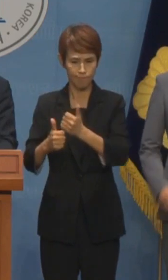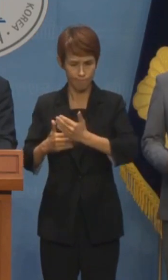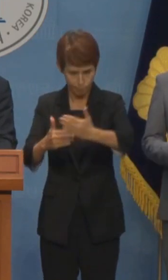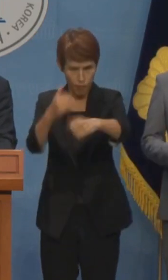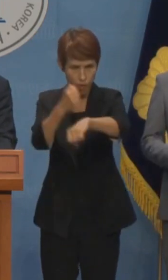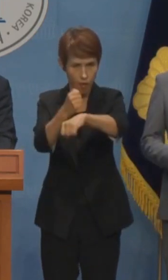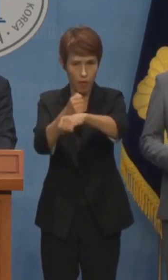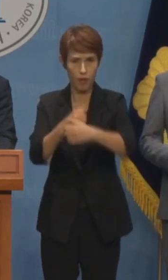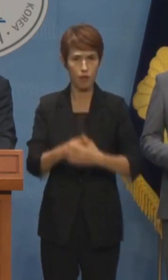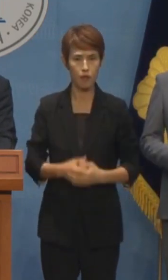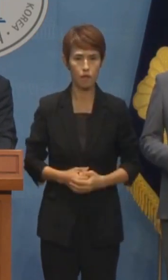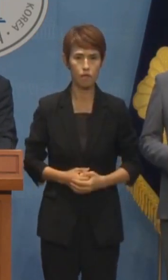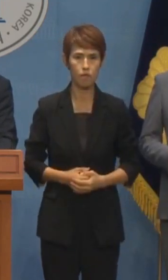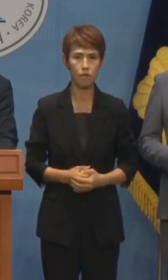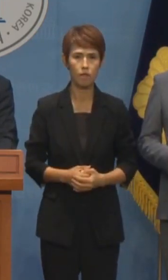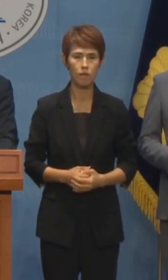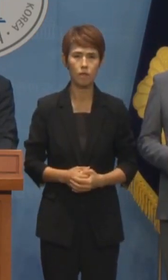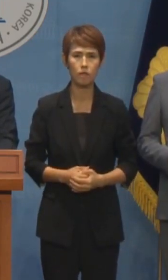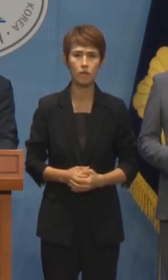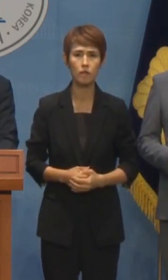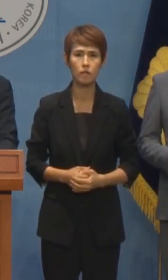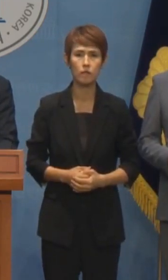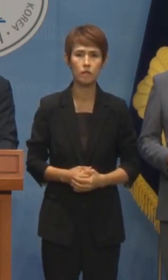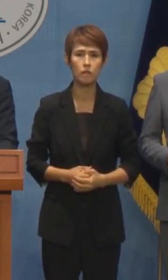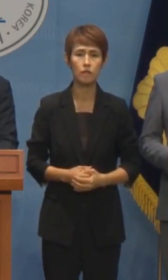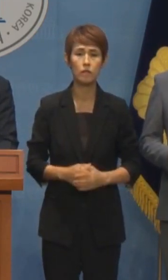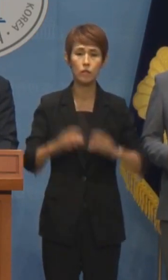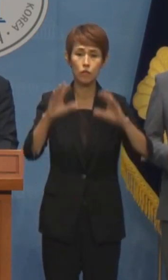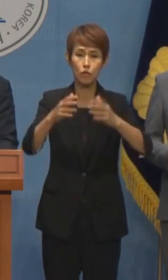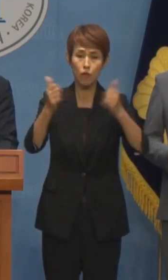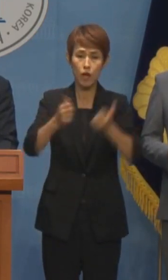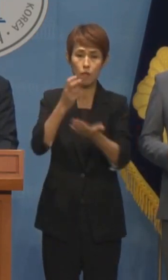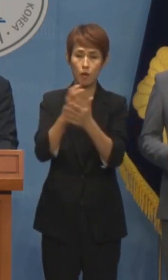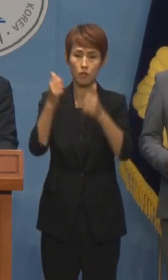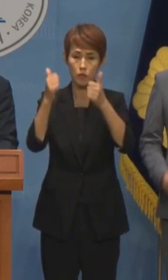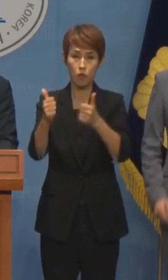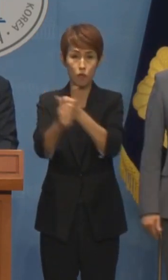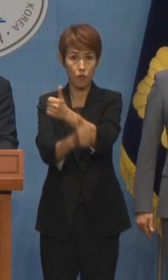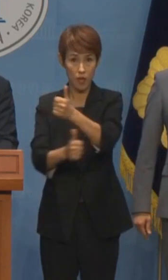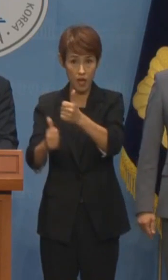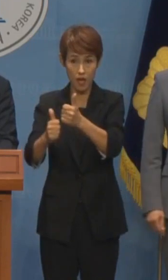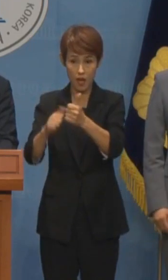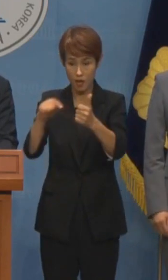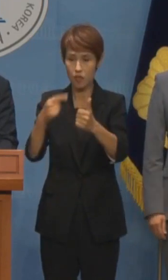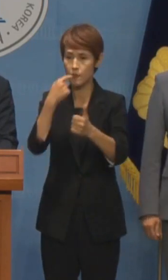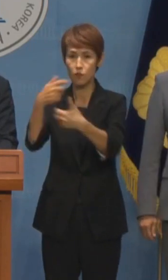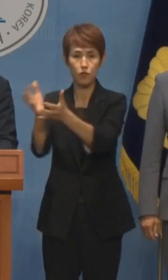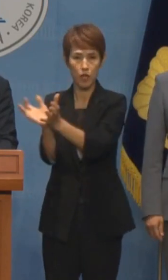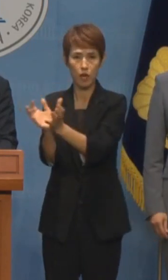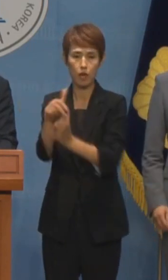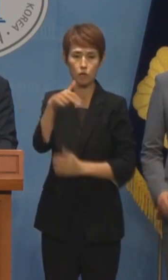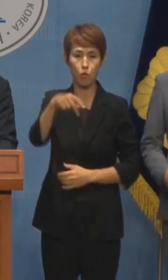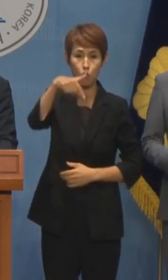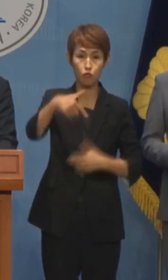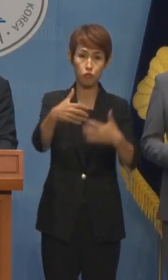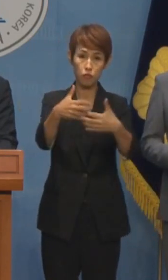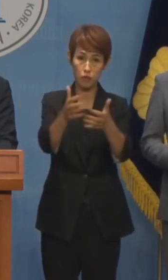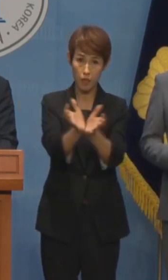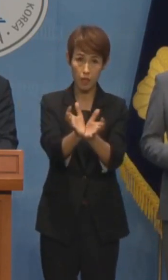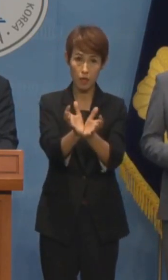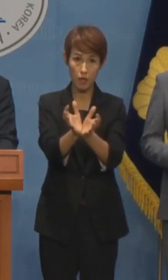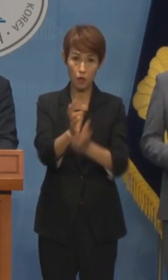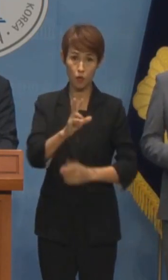출발합니다. 한편 국회 법제사법위원회 더불어민주당 조국 혁신당 위원들은